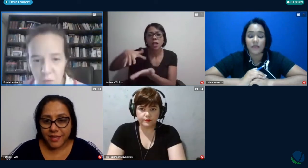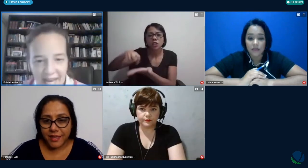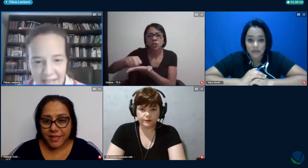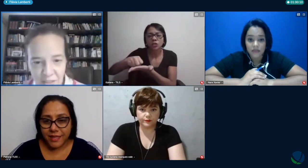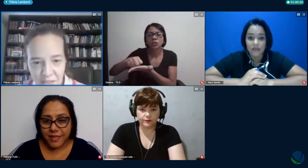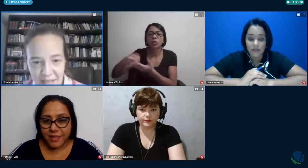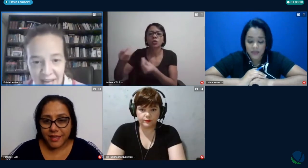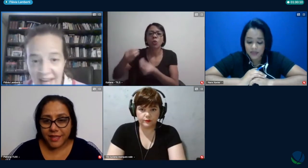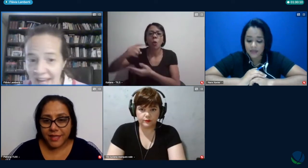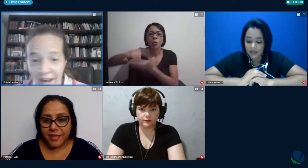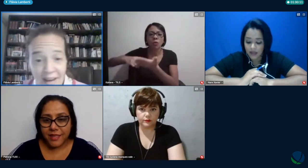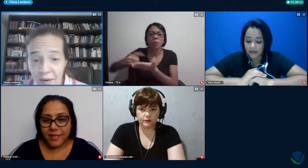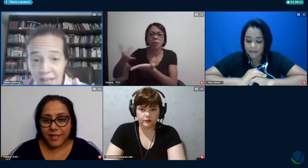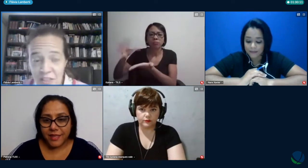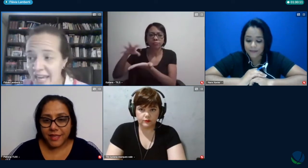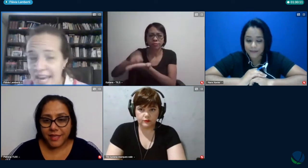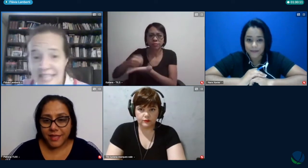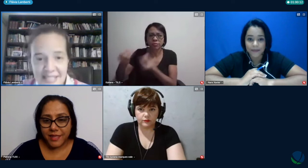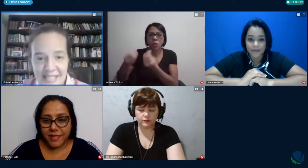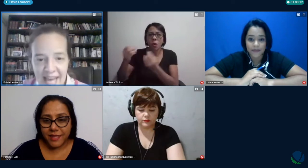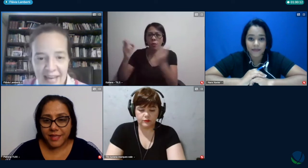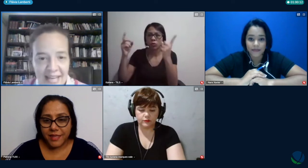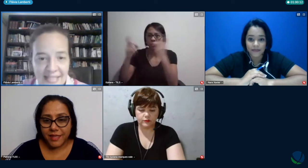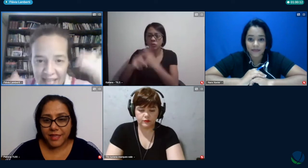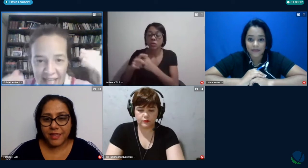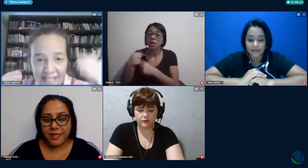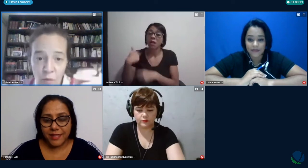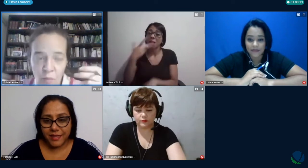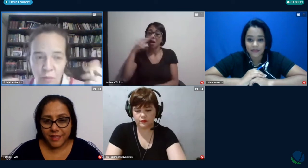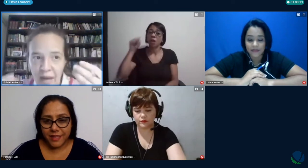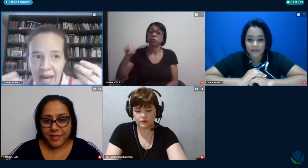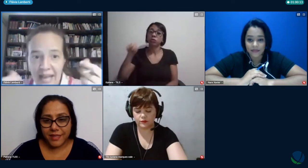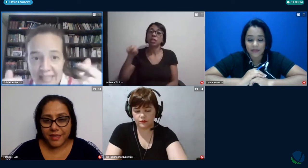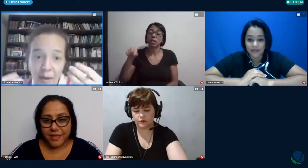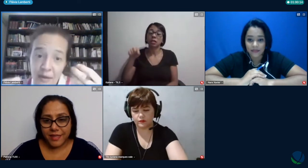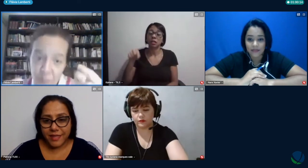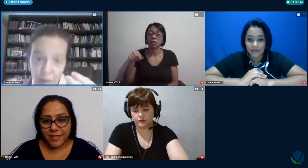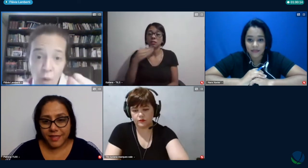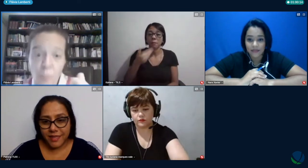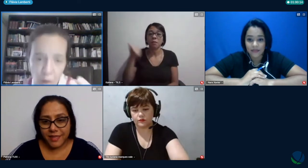das dificuldades. Eu acho que esse é um...